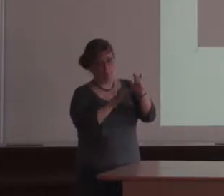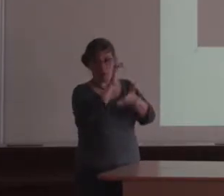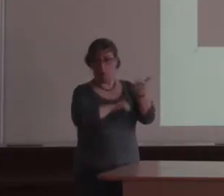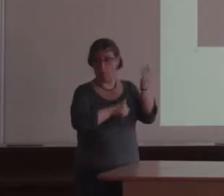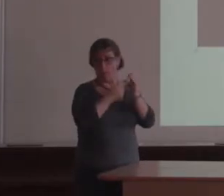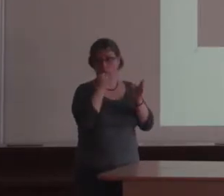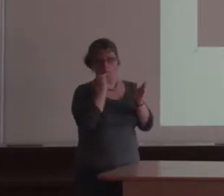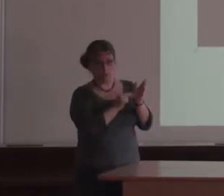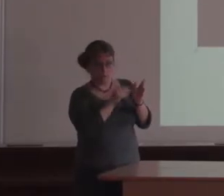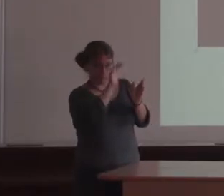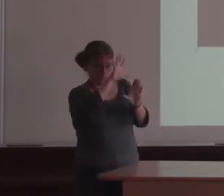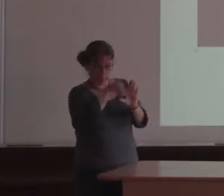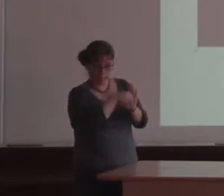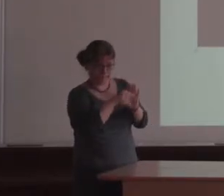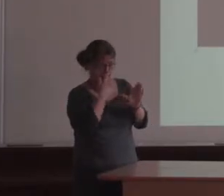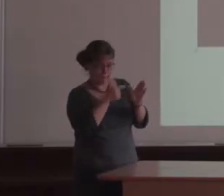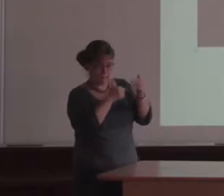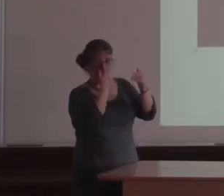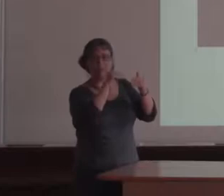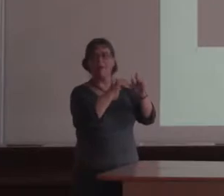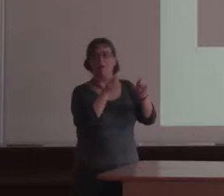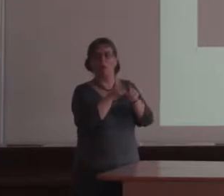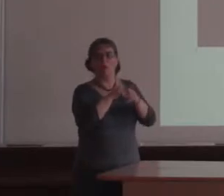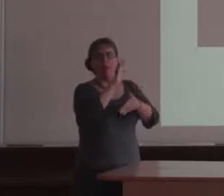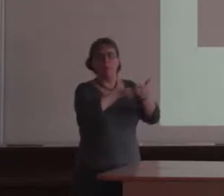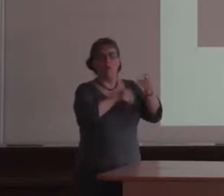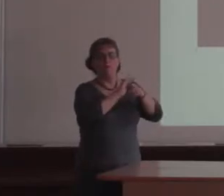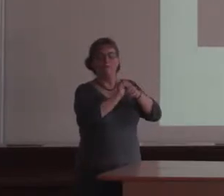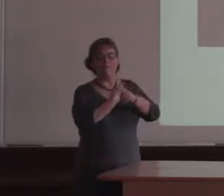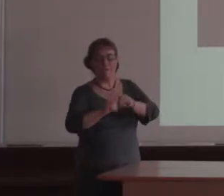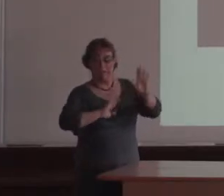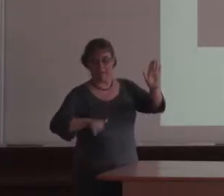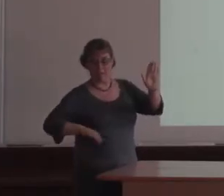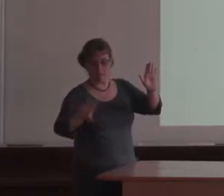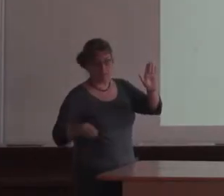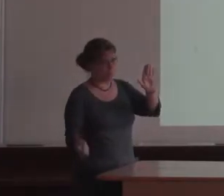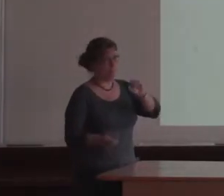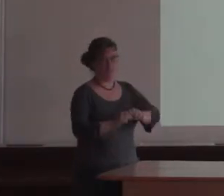code intégré à la fin du rapport d'exécution de pytest.